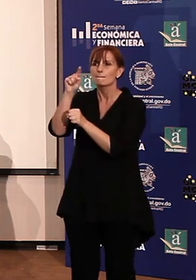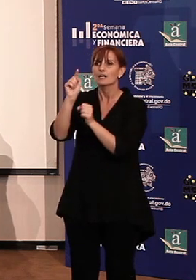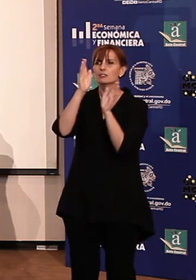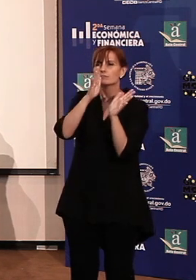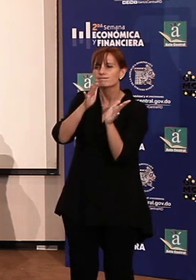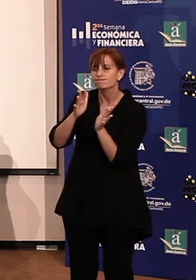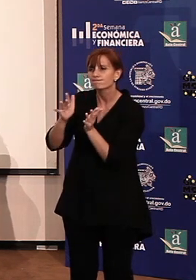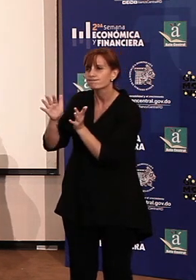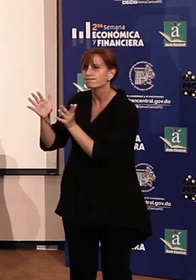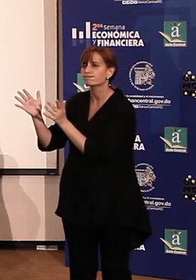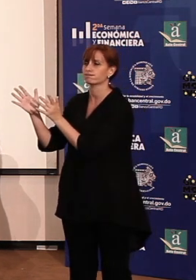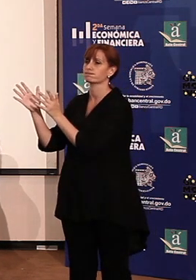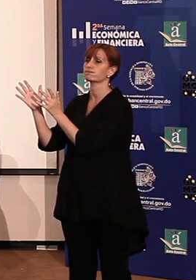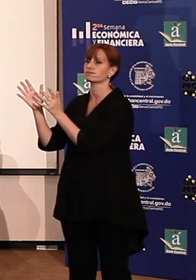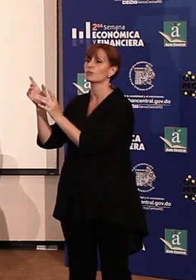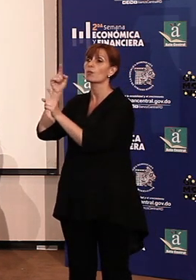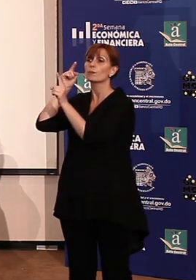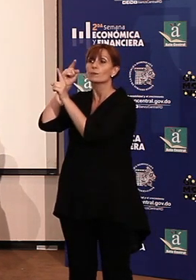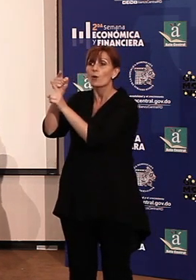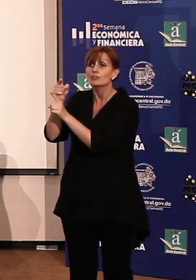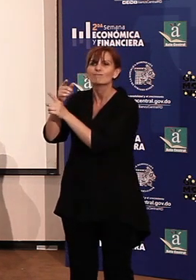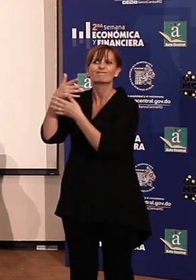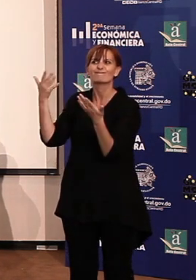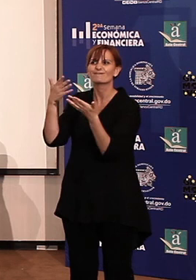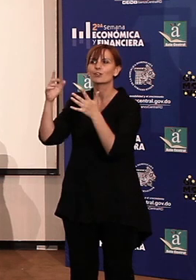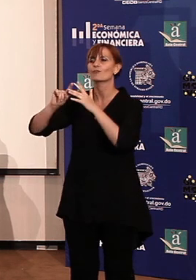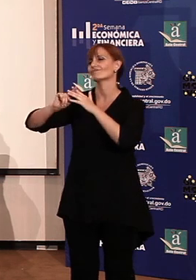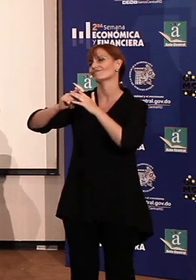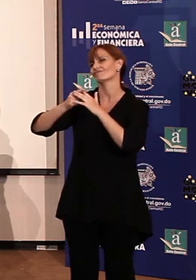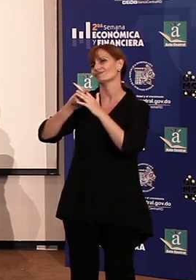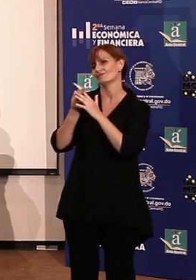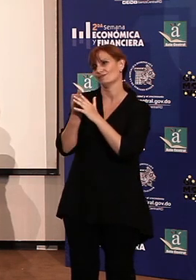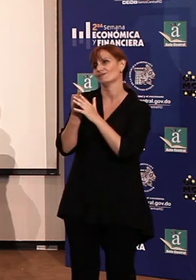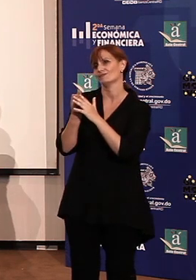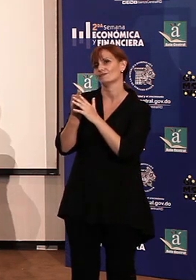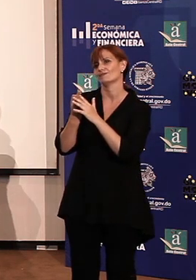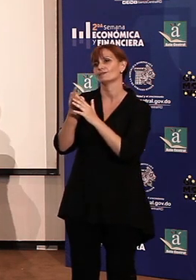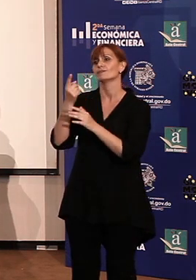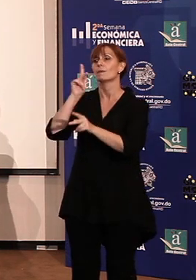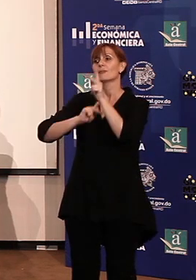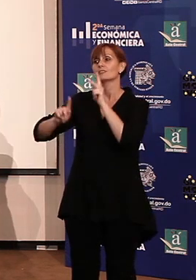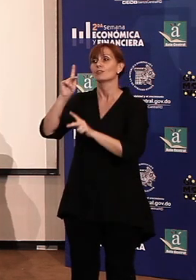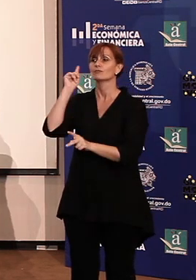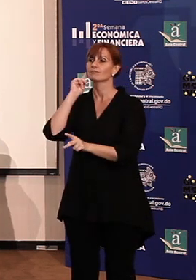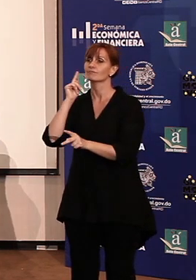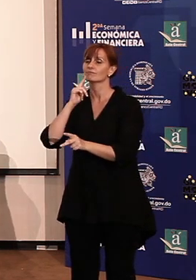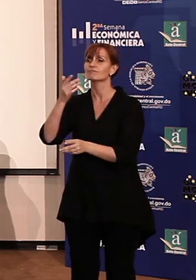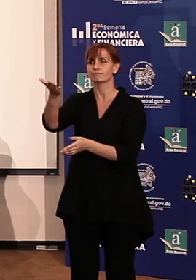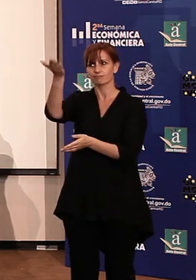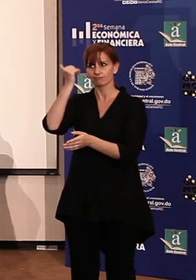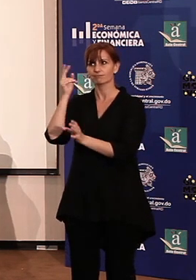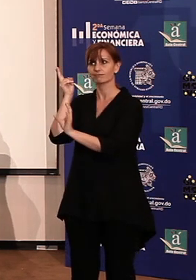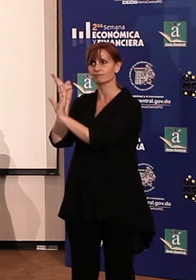estructuras internas de recursos humanos para comenzar a contratar personal con